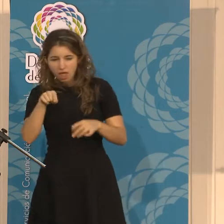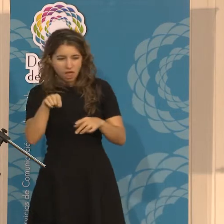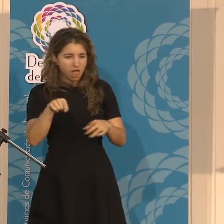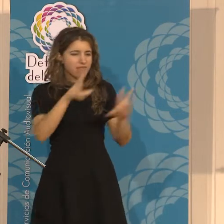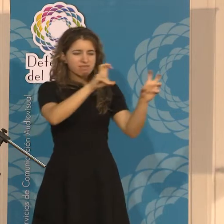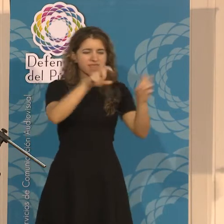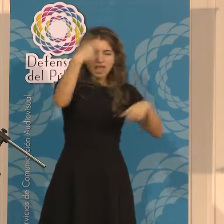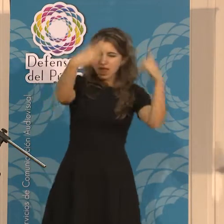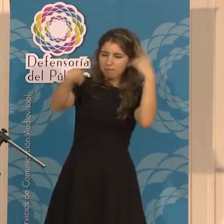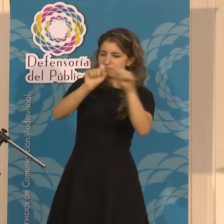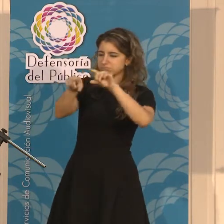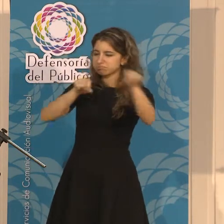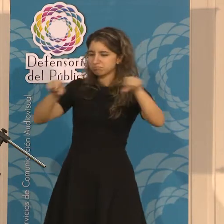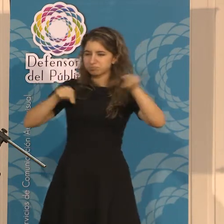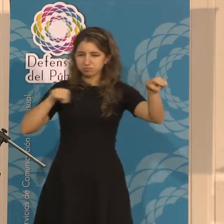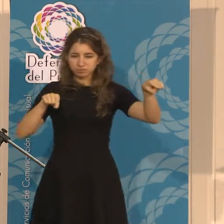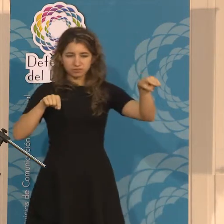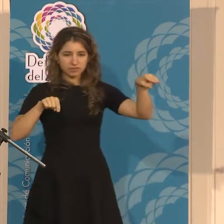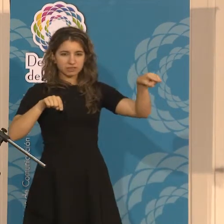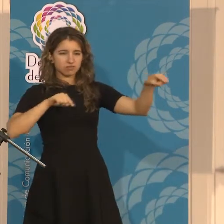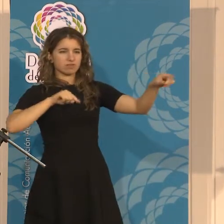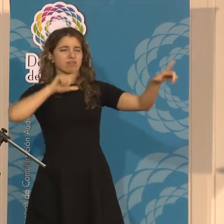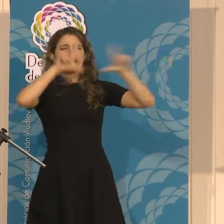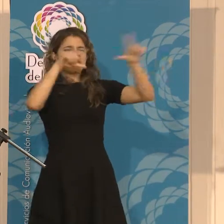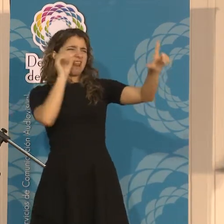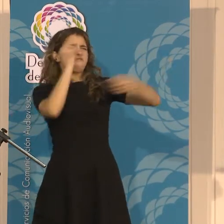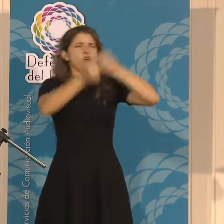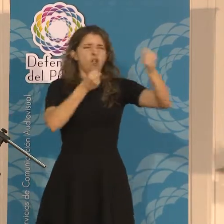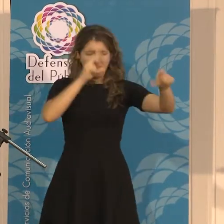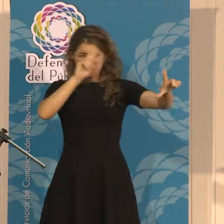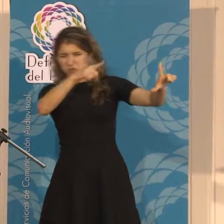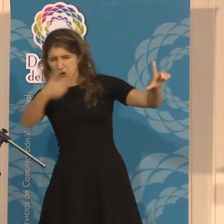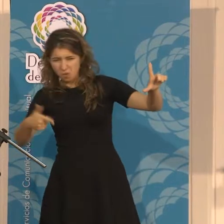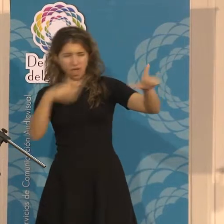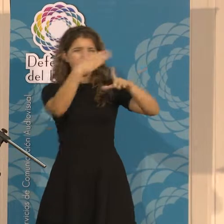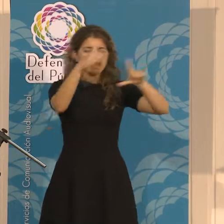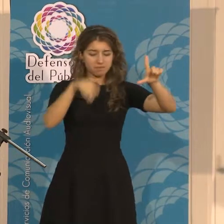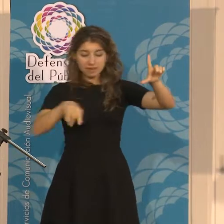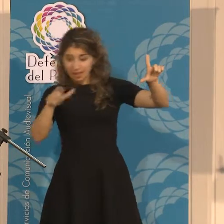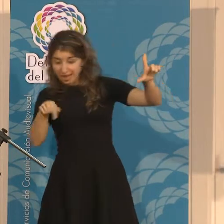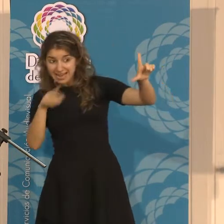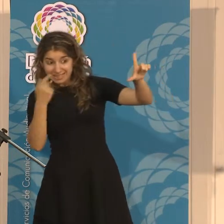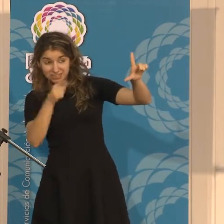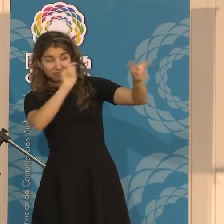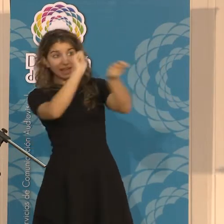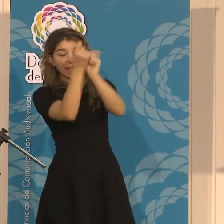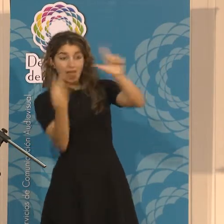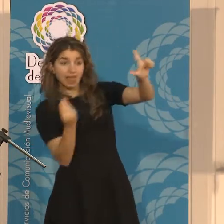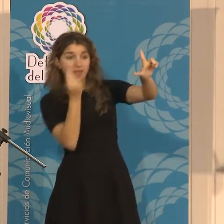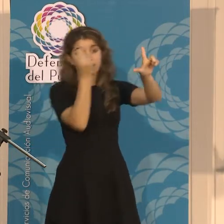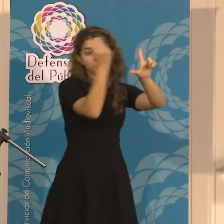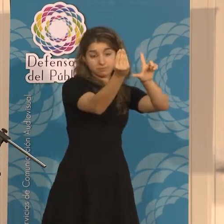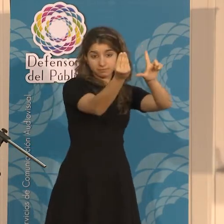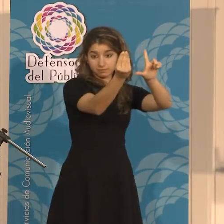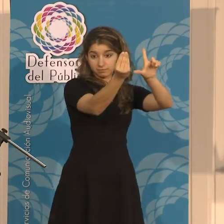empecemos a disputar audiencias a esos medios violentos y respetuosos discriminadores las sanciones a los abras